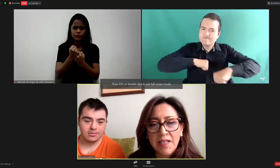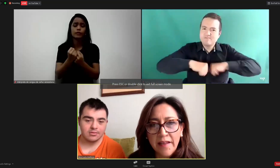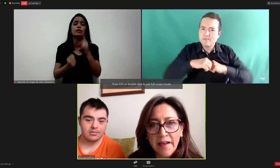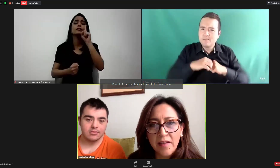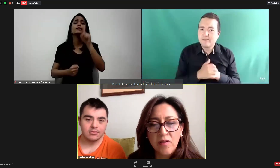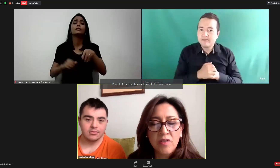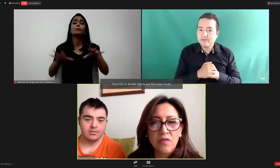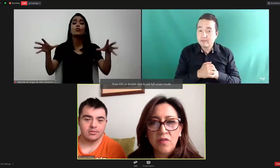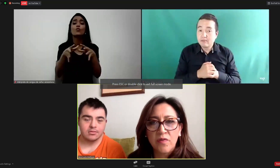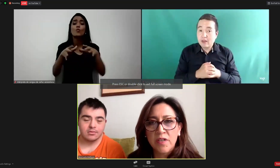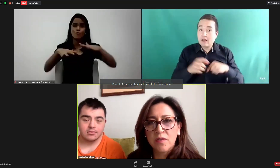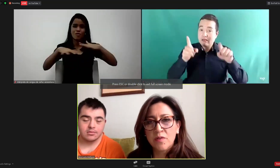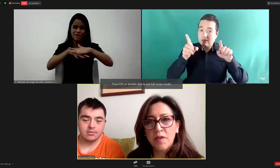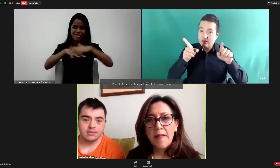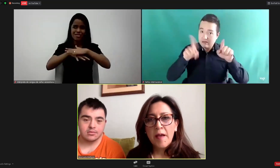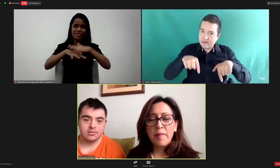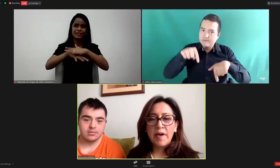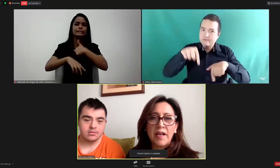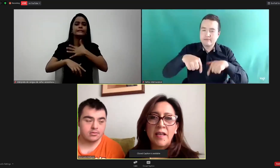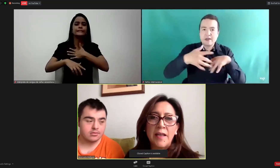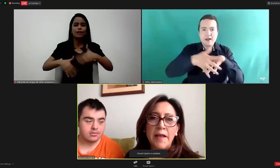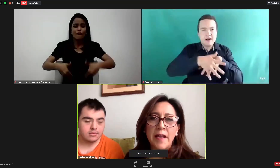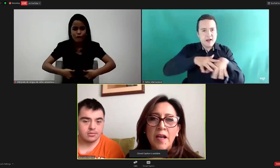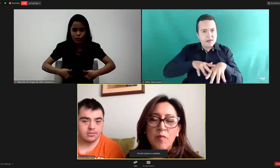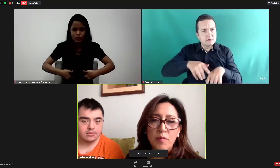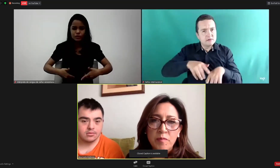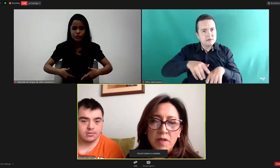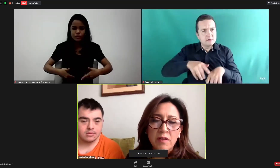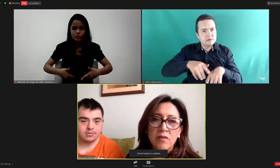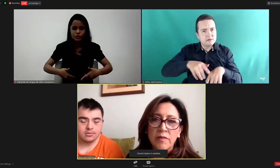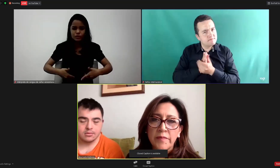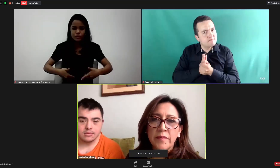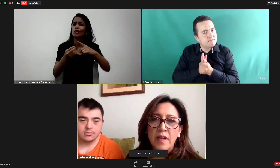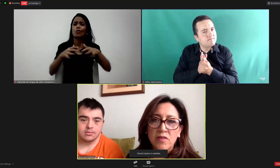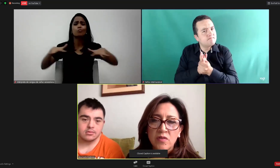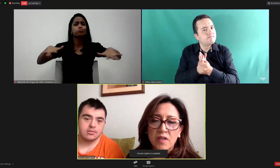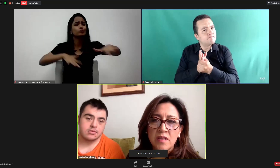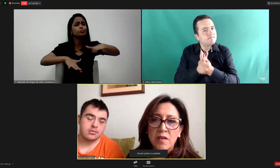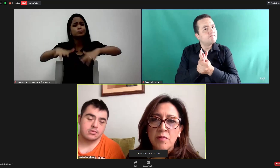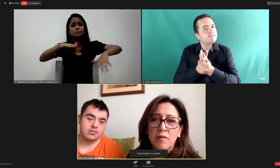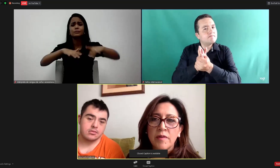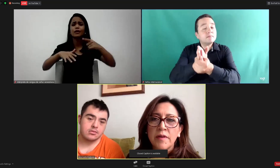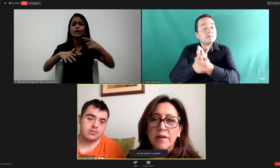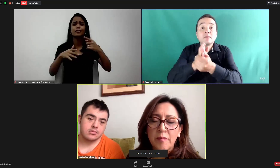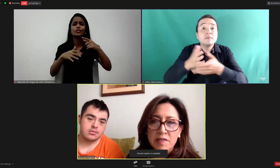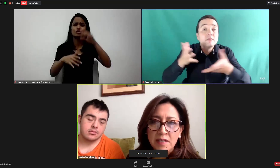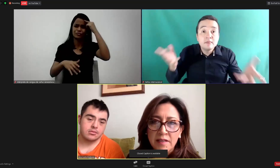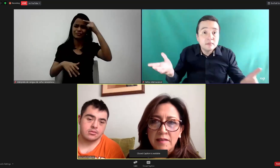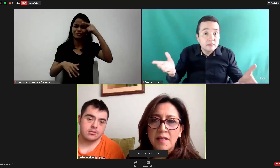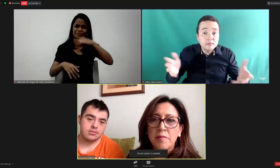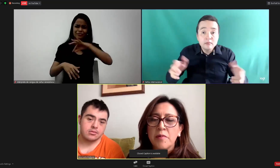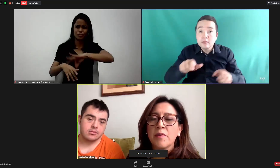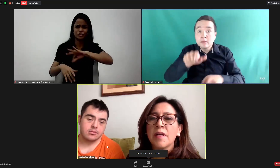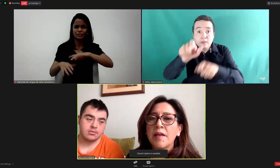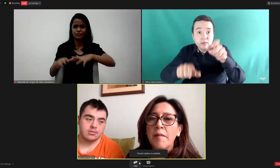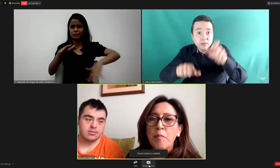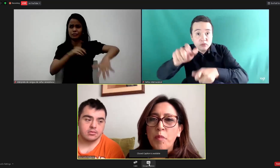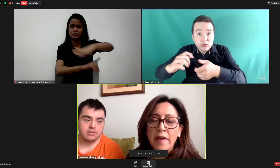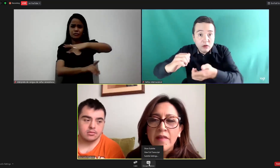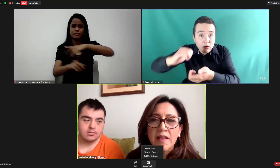estamos liderando estos esfuerzos para que el movimiento asociativo